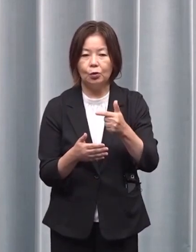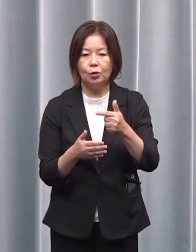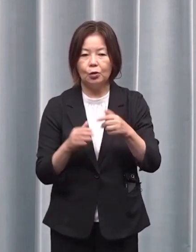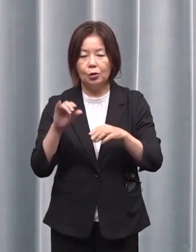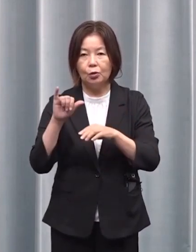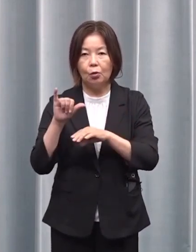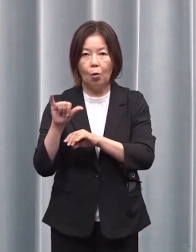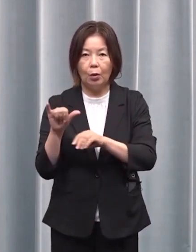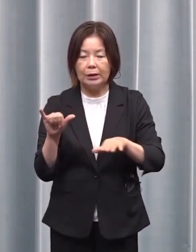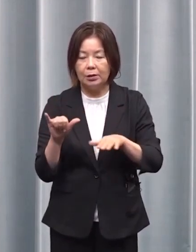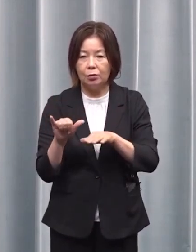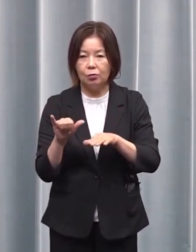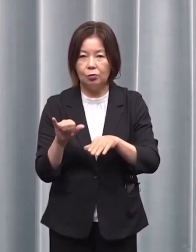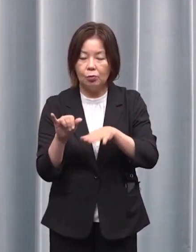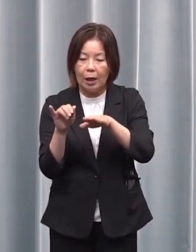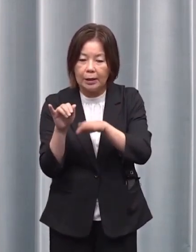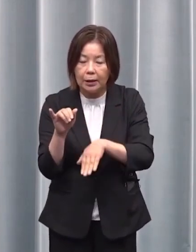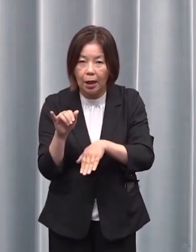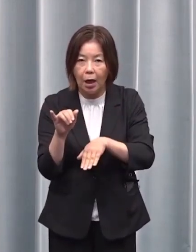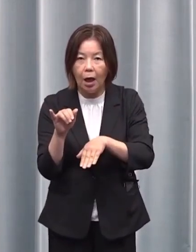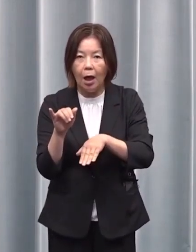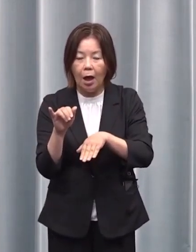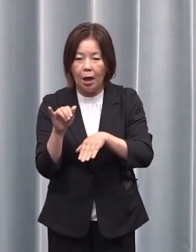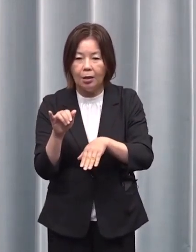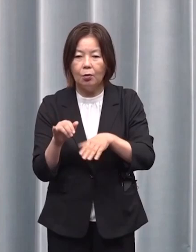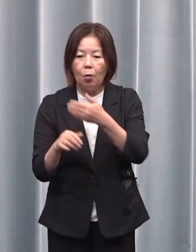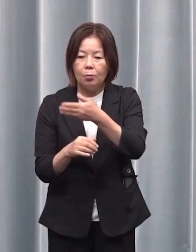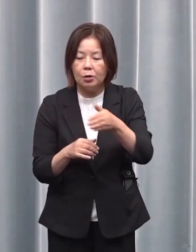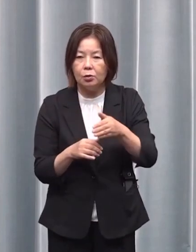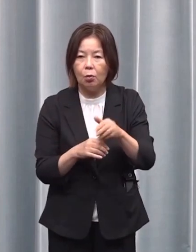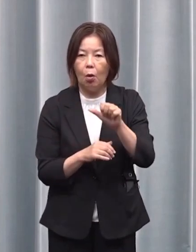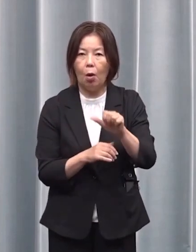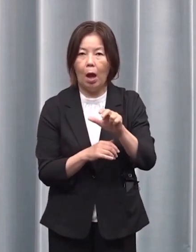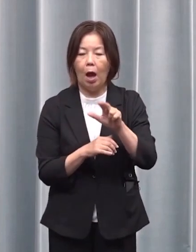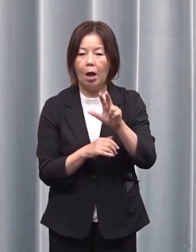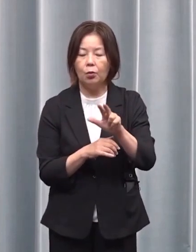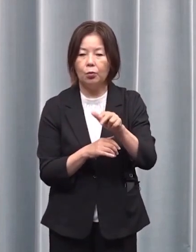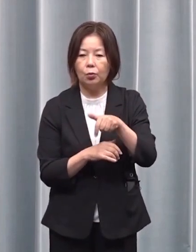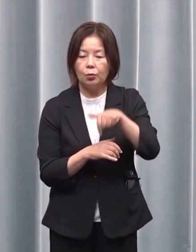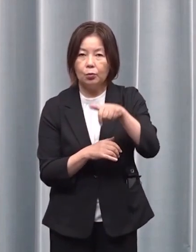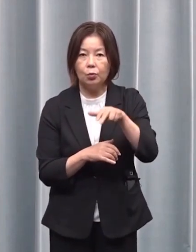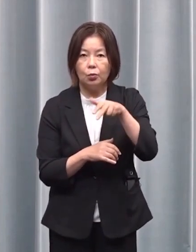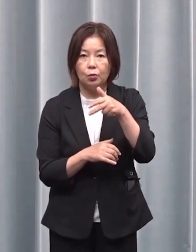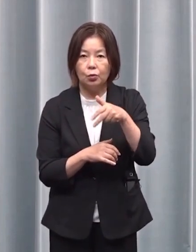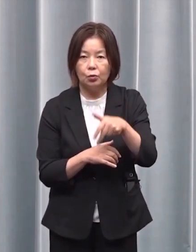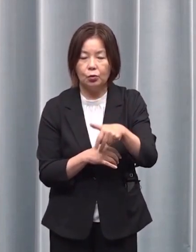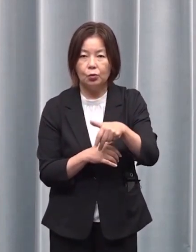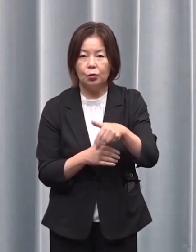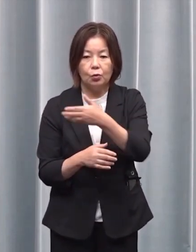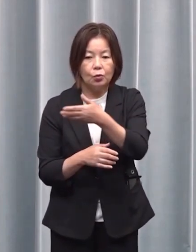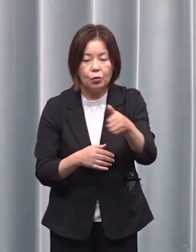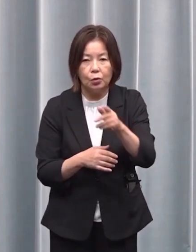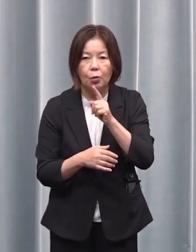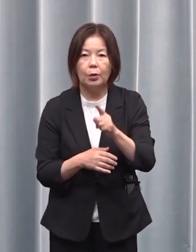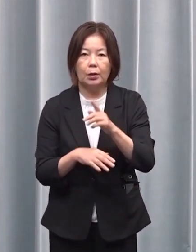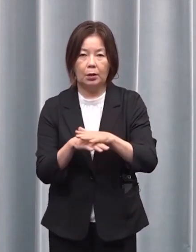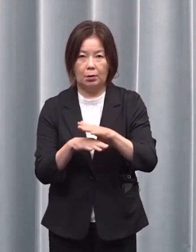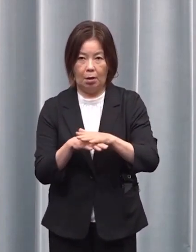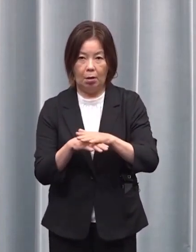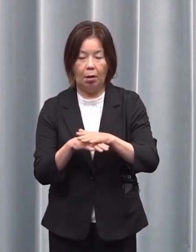をアルプス処理水と呼称しています。なお、取り残されたトリチウムについても国